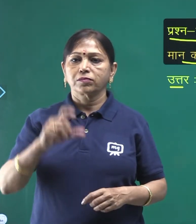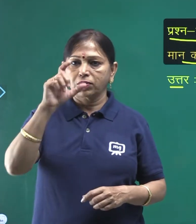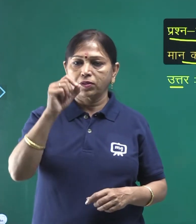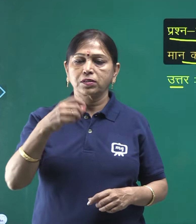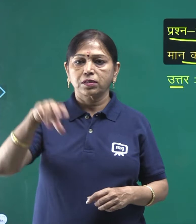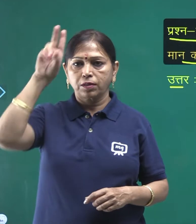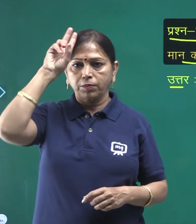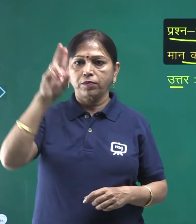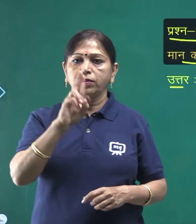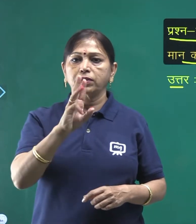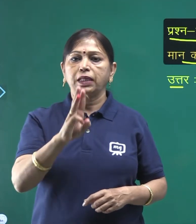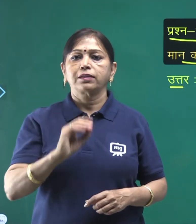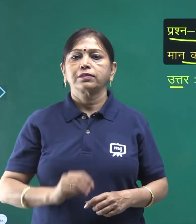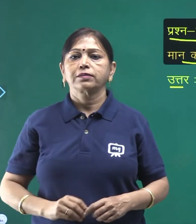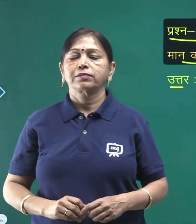10⁻23।